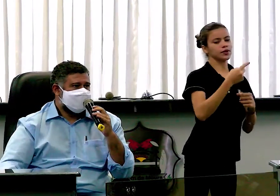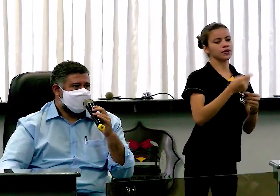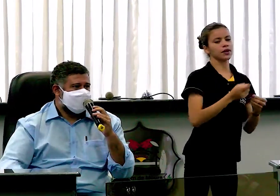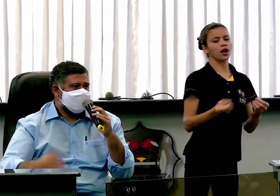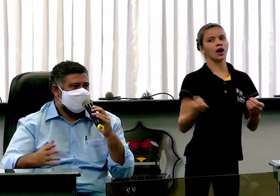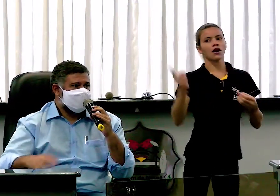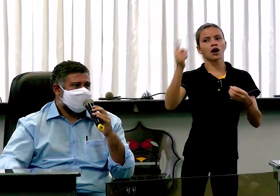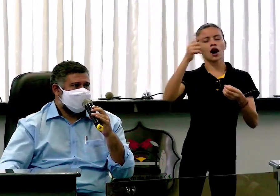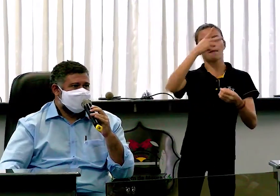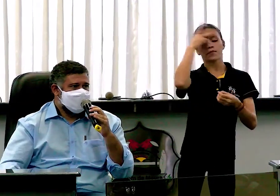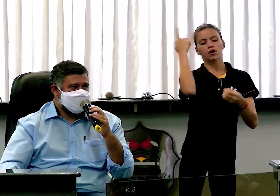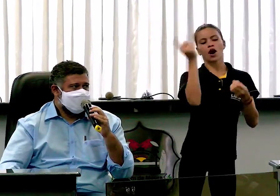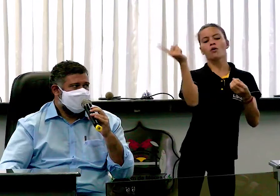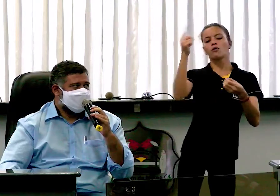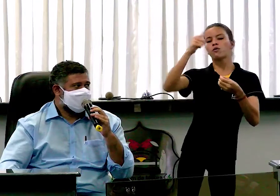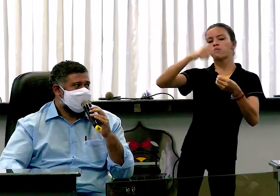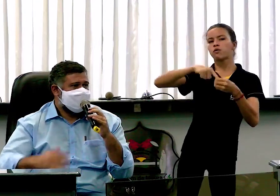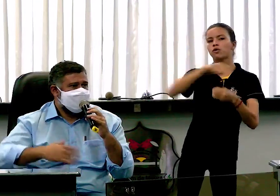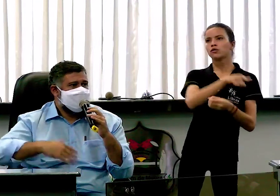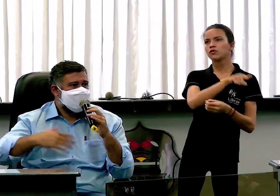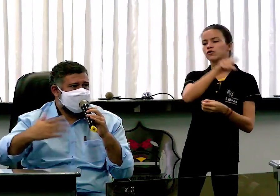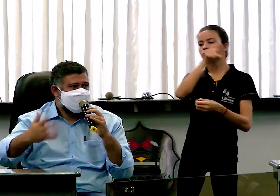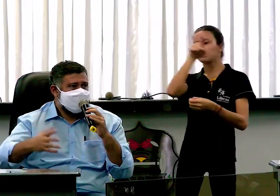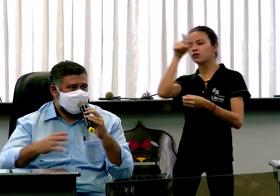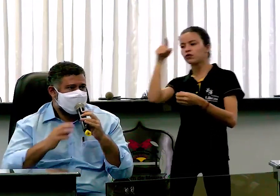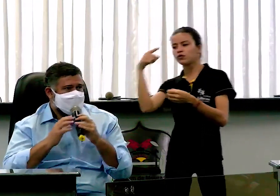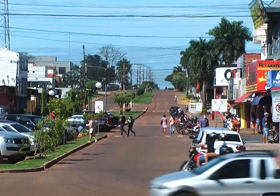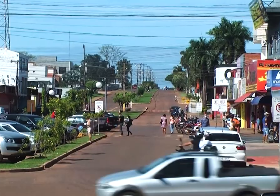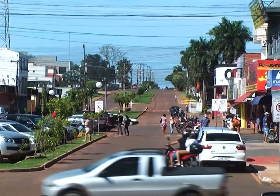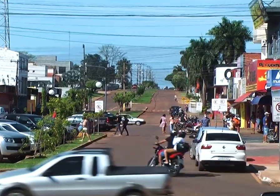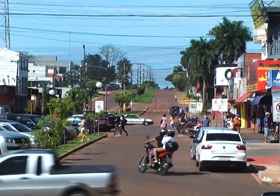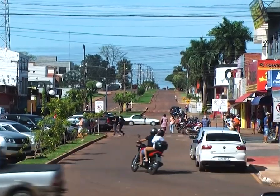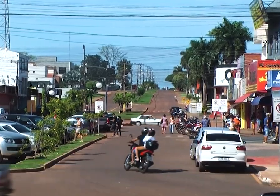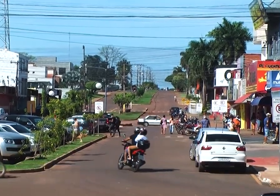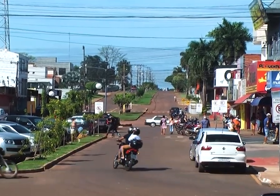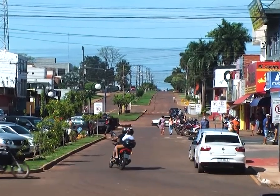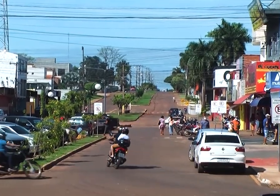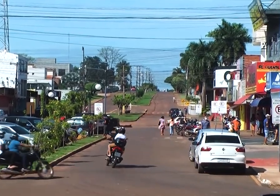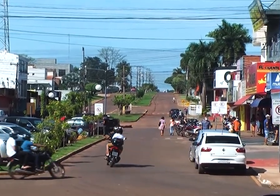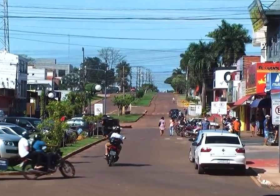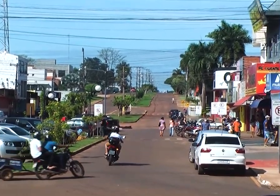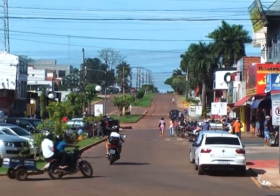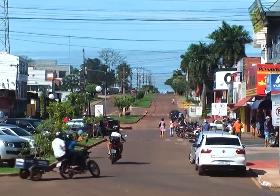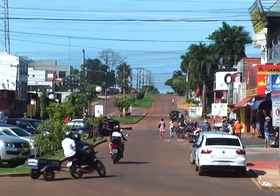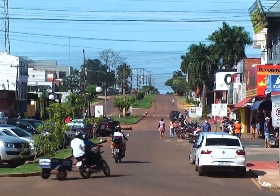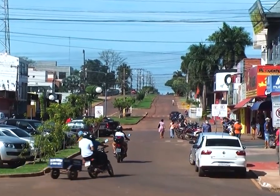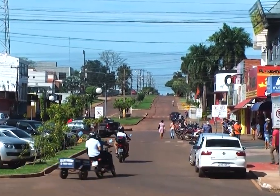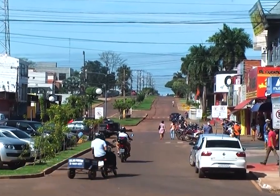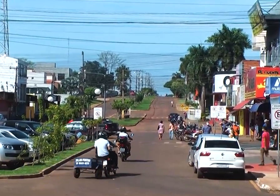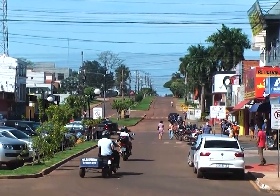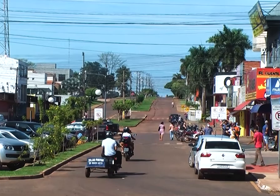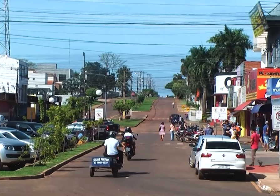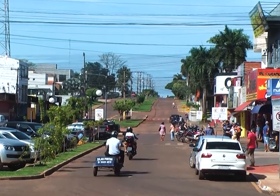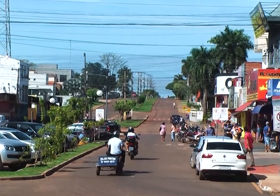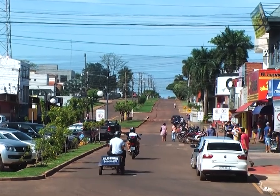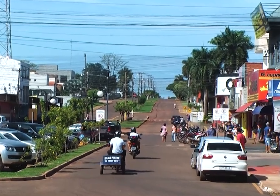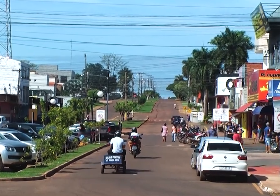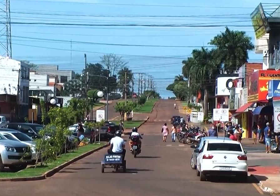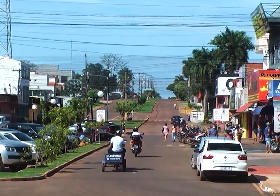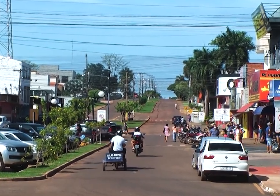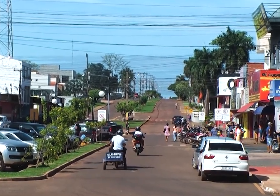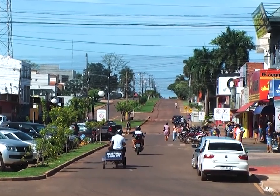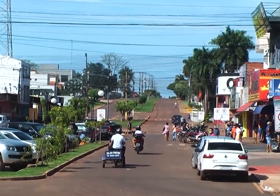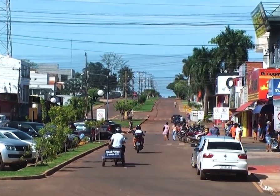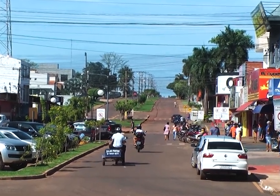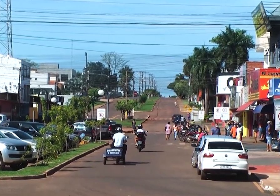período que tem que ser para fazer o exame para ver se ele tem ou não tem o prefeito agradece aos comerciantes pelas atitudes